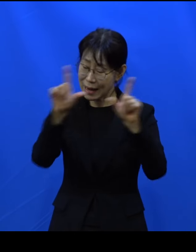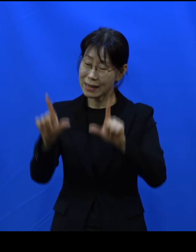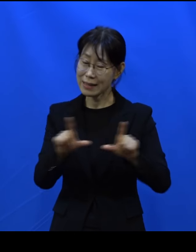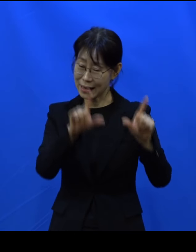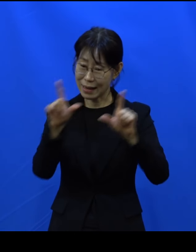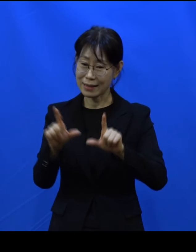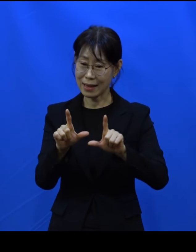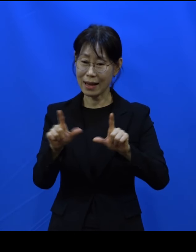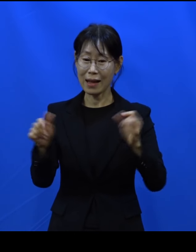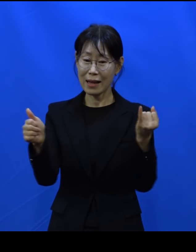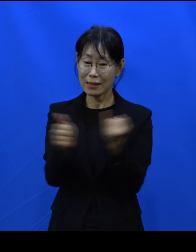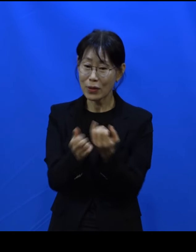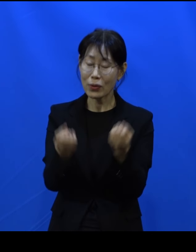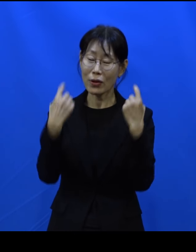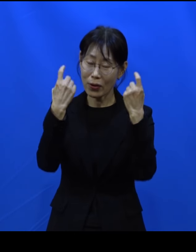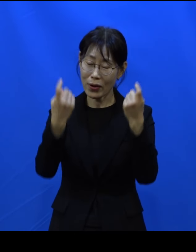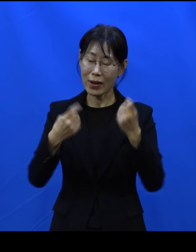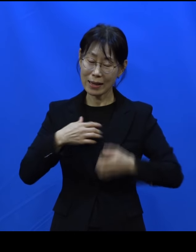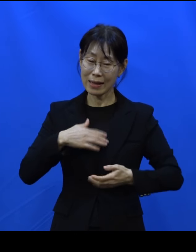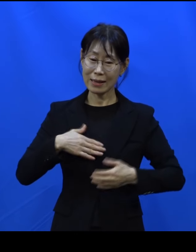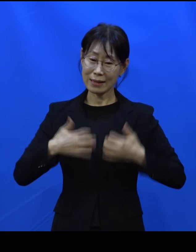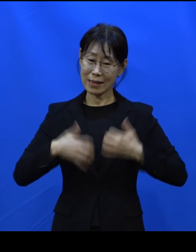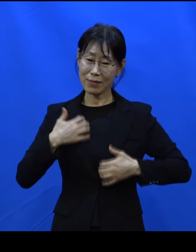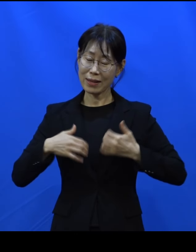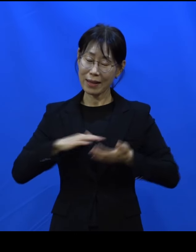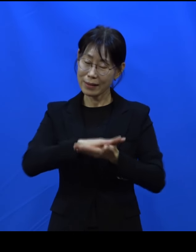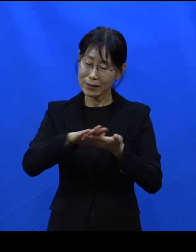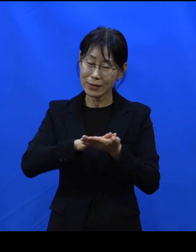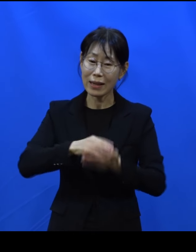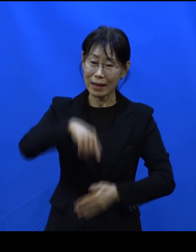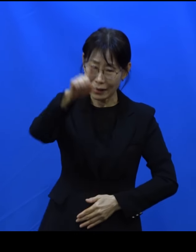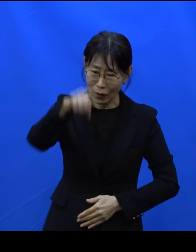신혼여행 갔다 오면 콩깍지가 떨어져 버려요.